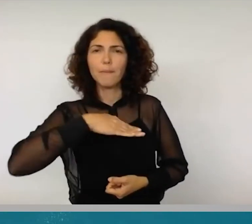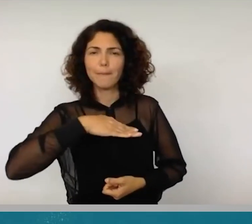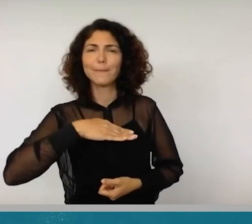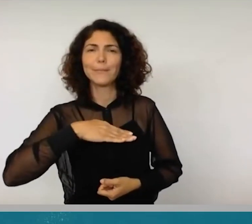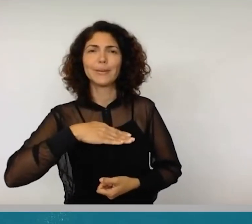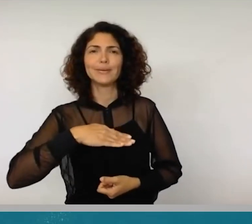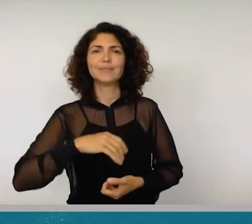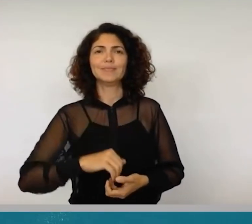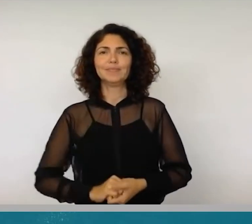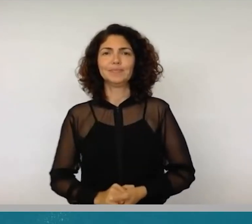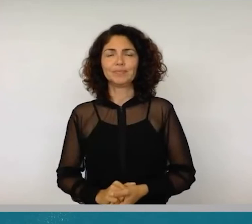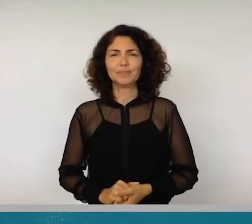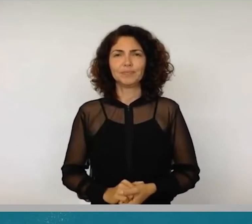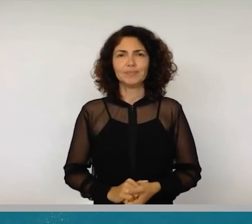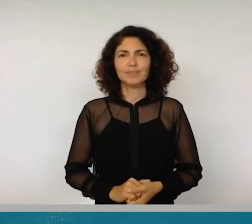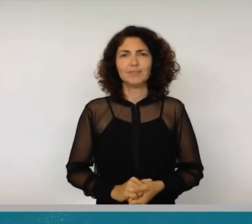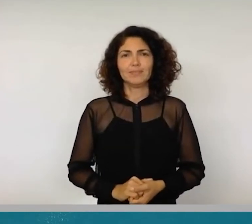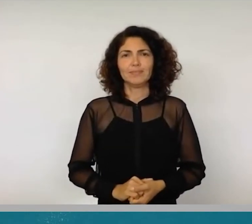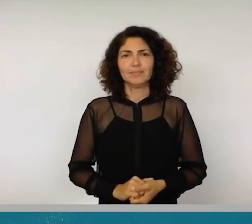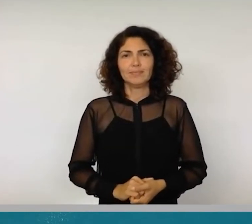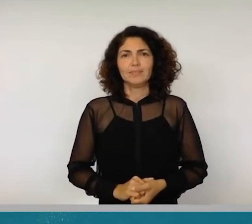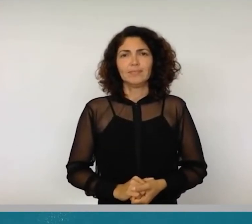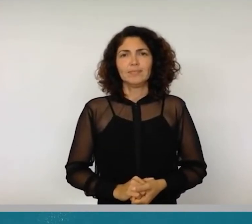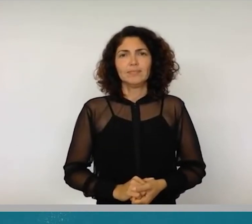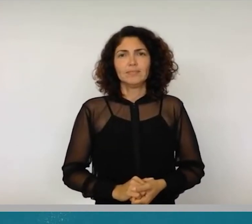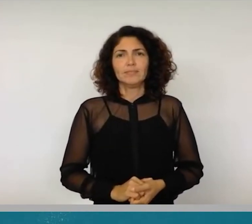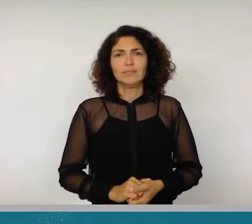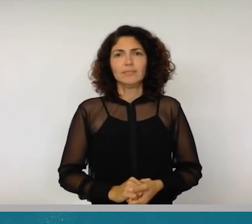em Deuteronômio 15, 9.